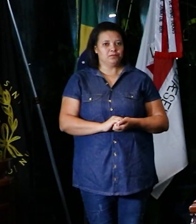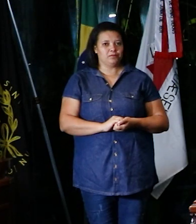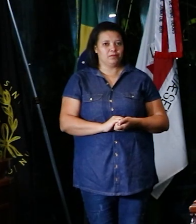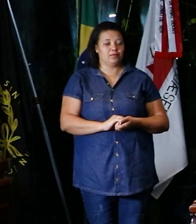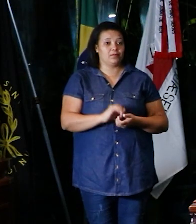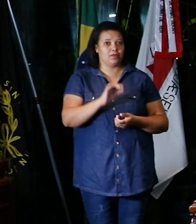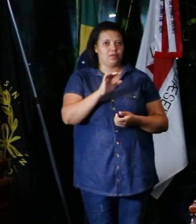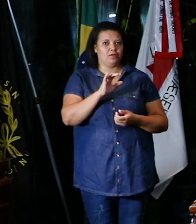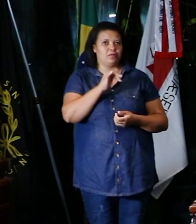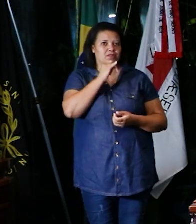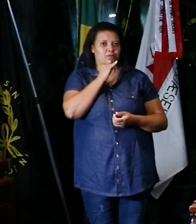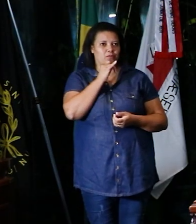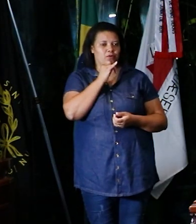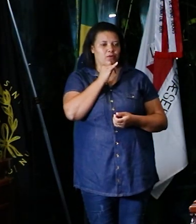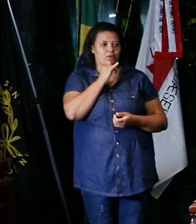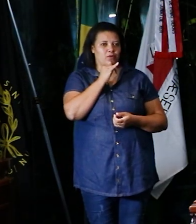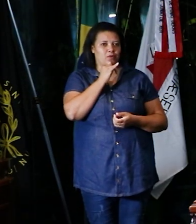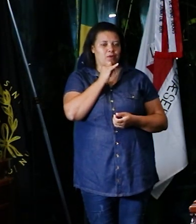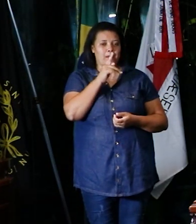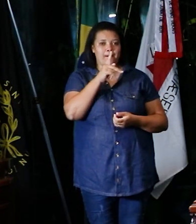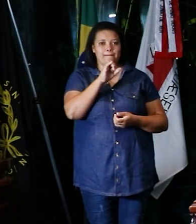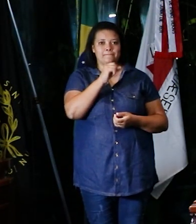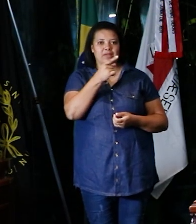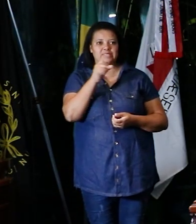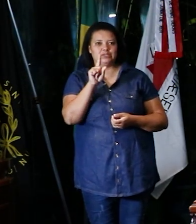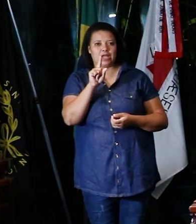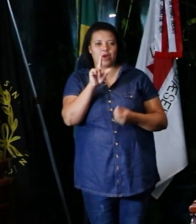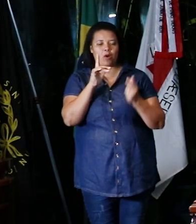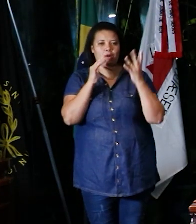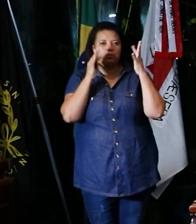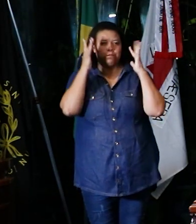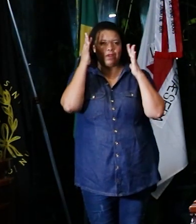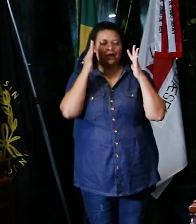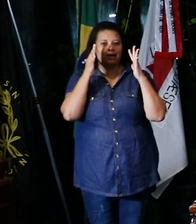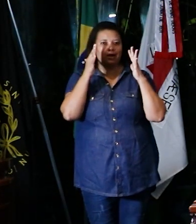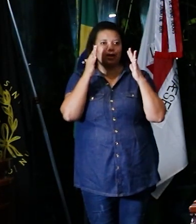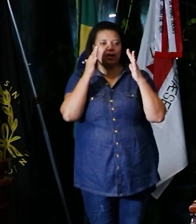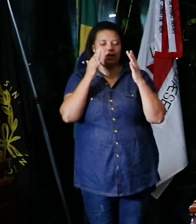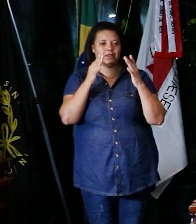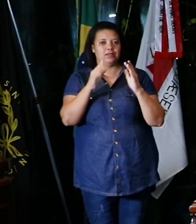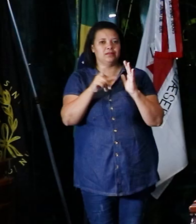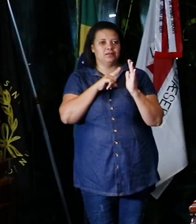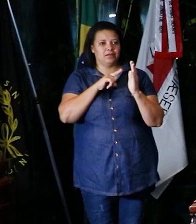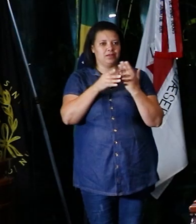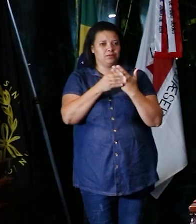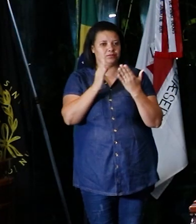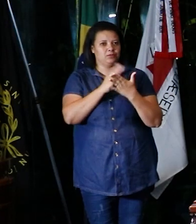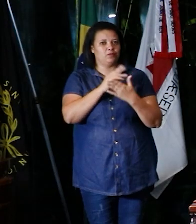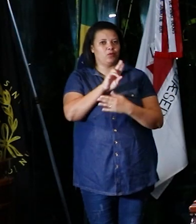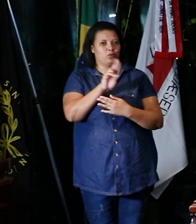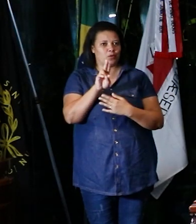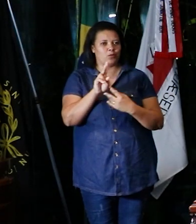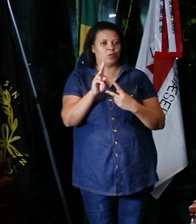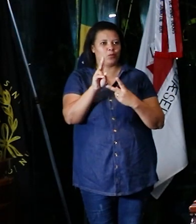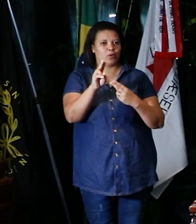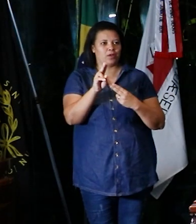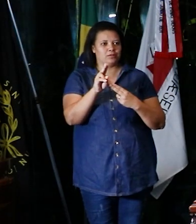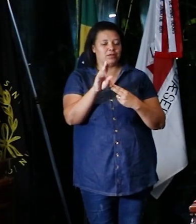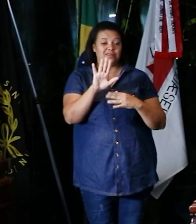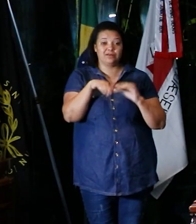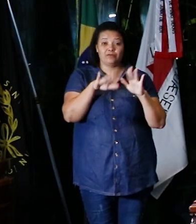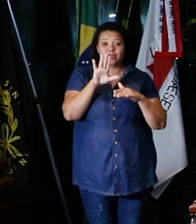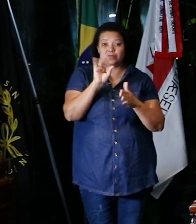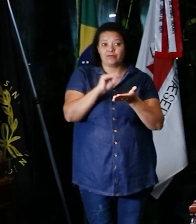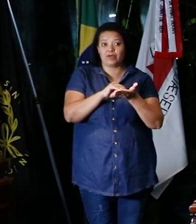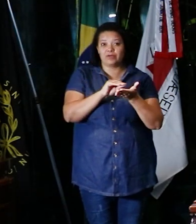livro de Drummond chama exatamente A Paixão Medida. Talvez me tenha faltado